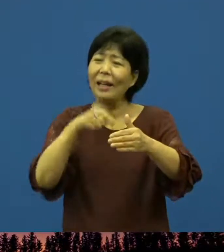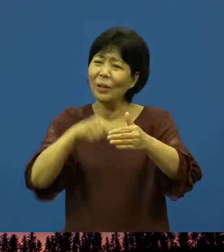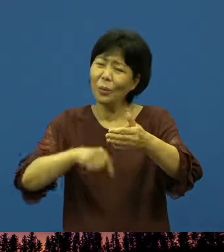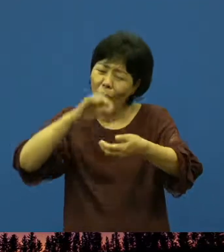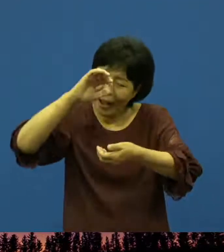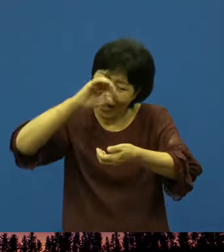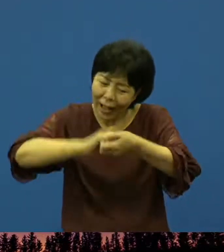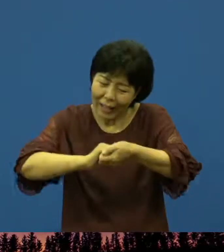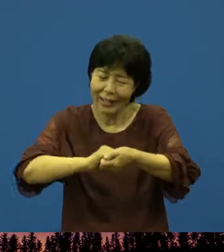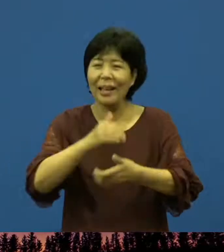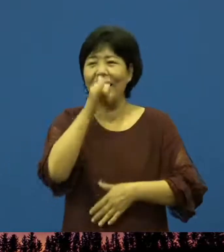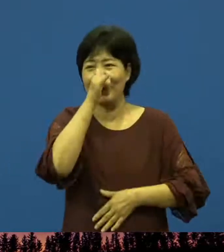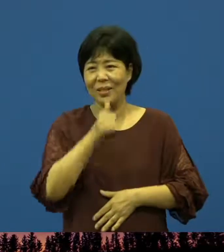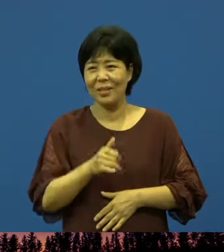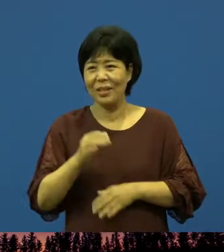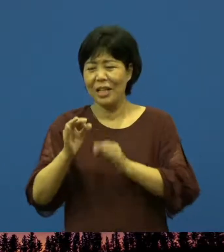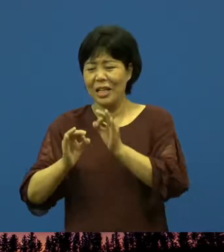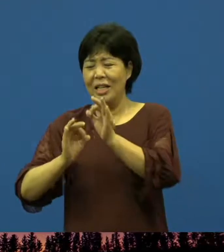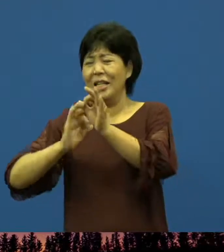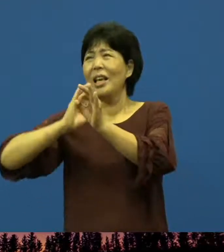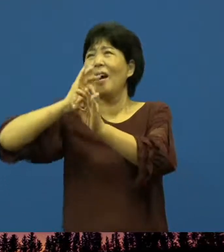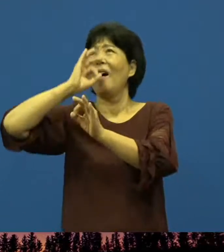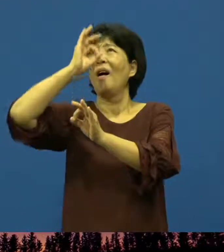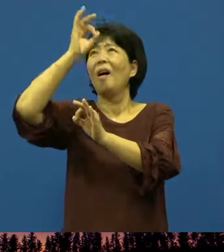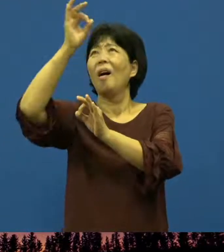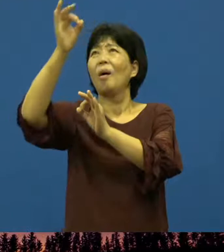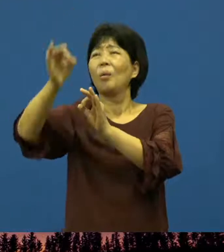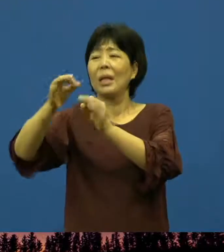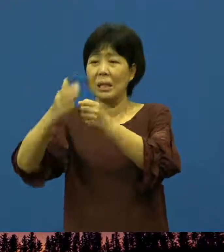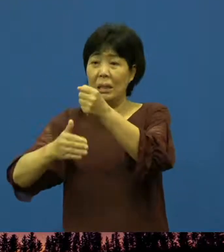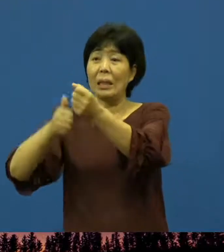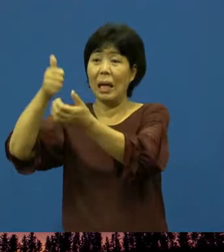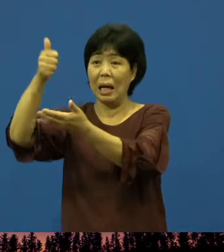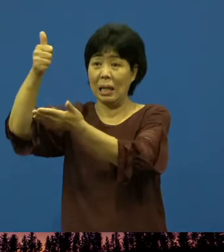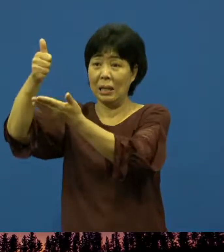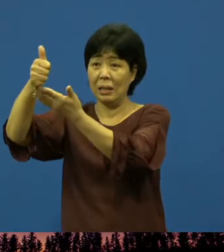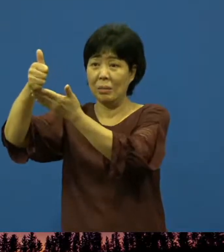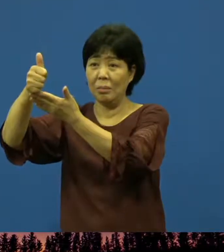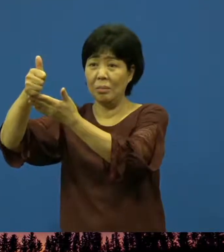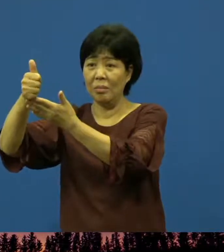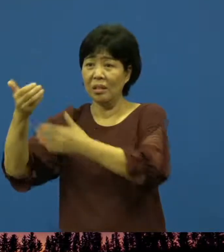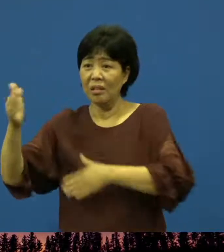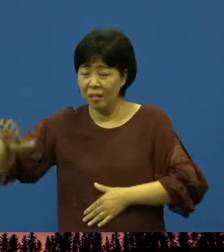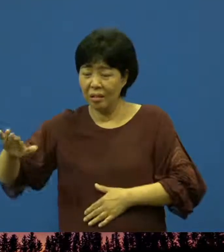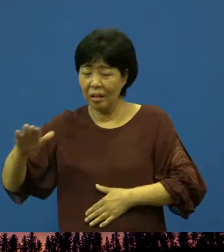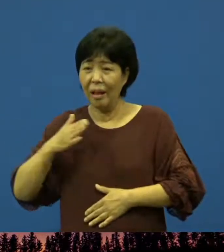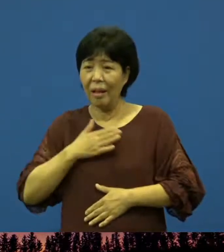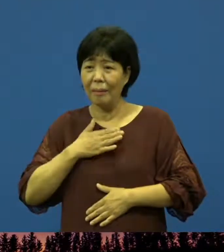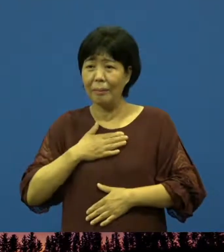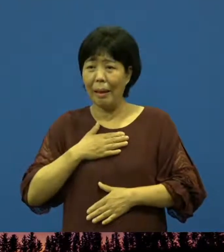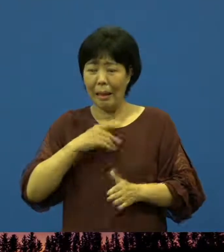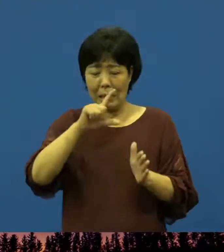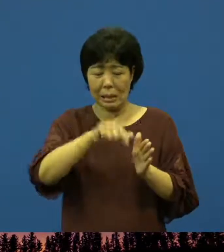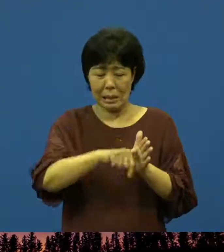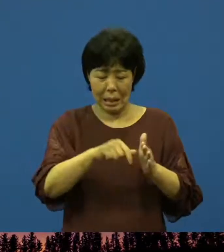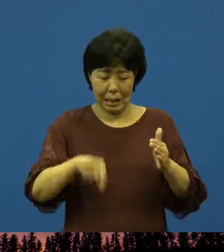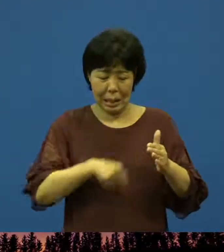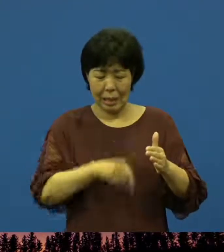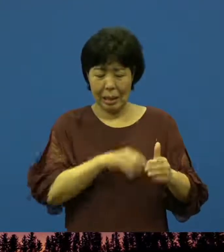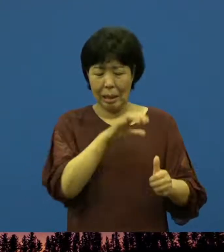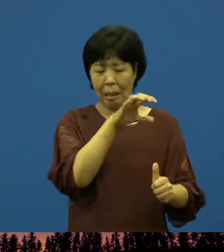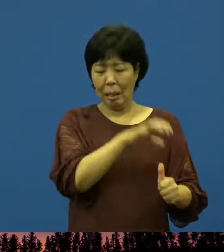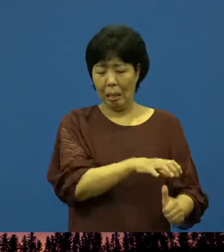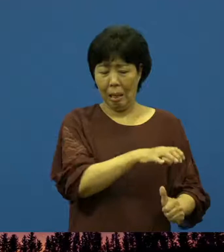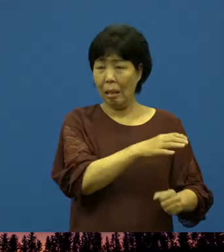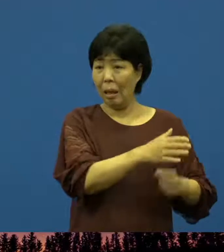된다는 거. 영원하신 하나님을 내 시간에 갇혀있는 하나님으로 이해해서 가는 거죠. 여러분,